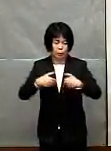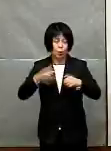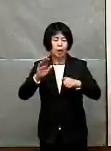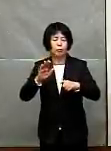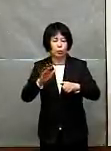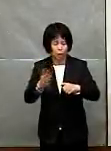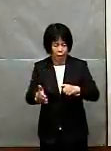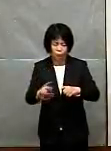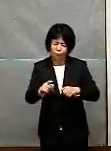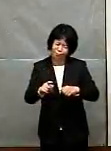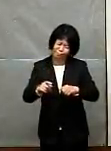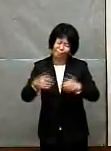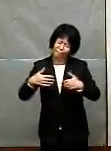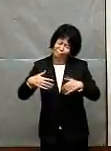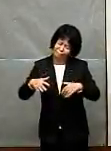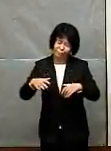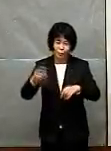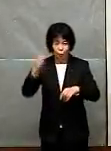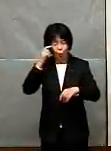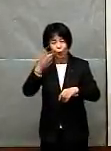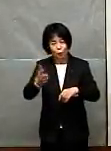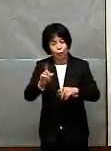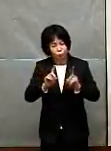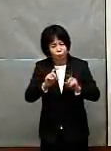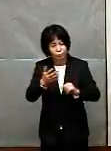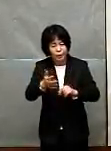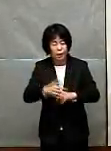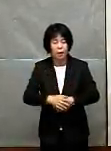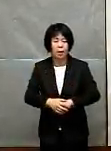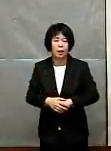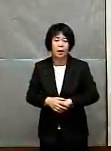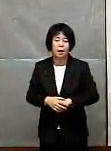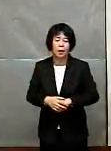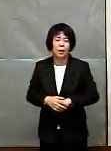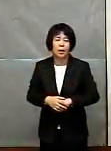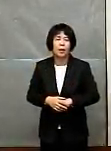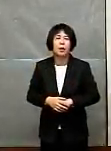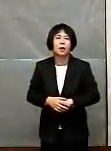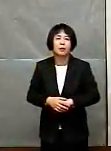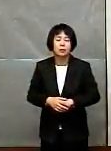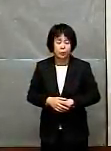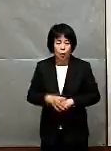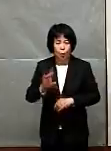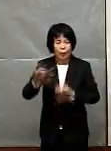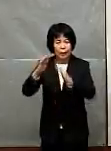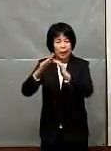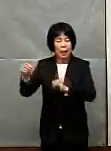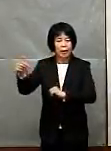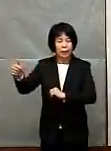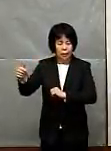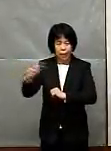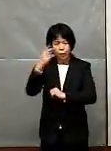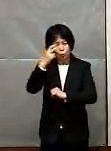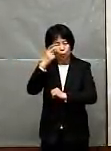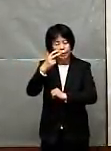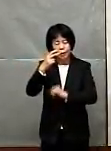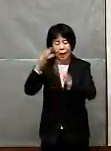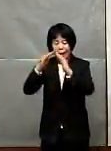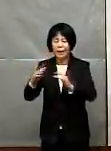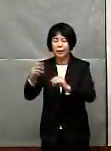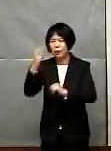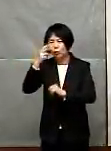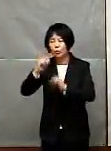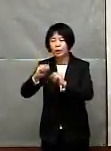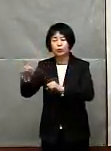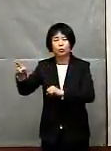ちらなのかをちょっと教えていただければと思います。 はい、 議会で調査を